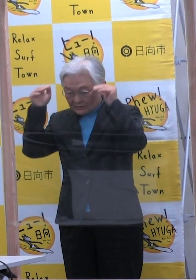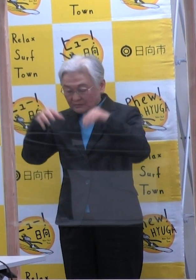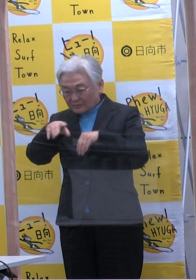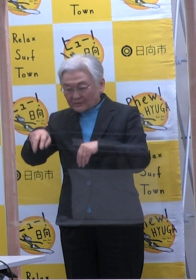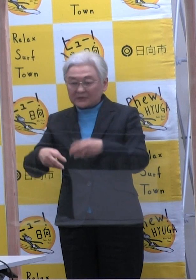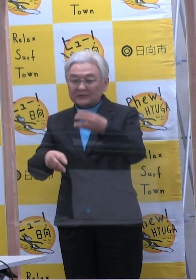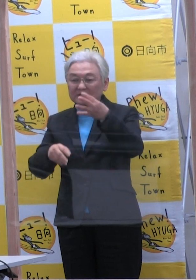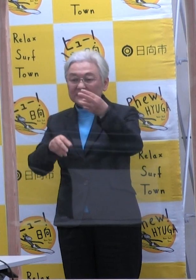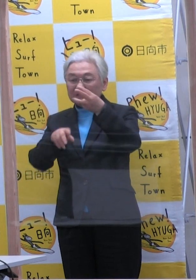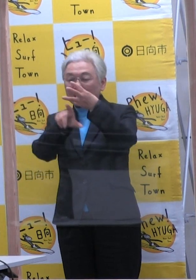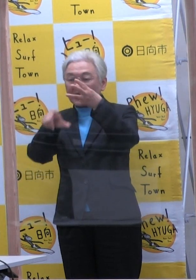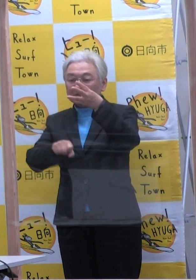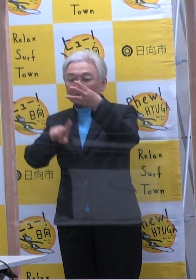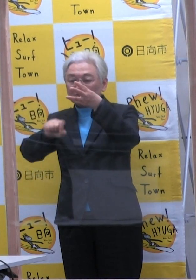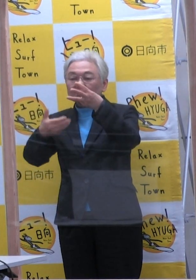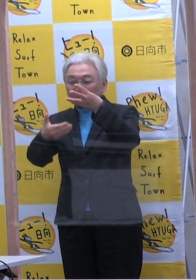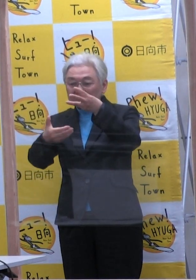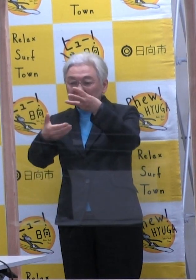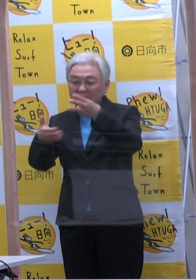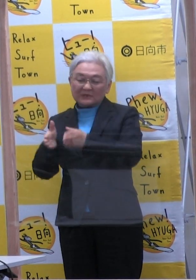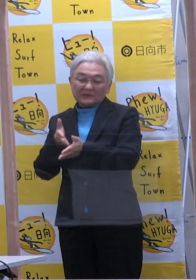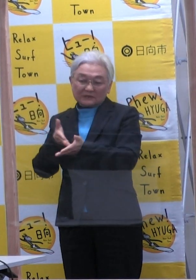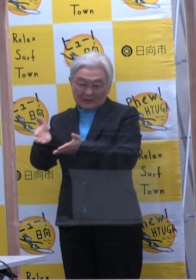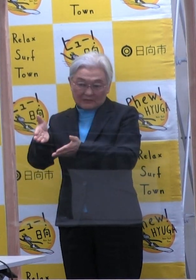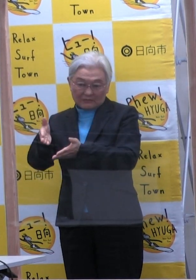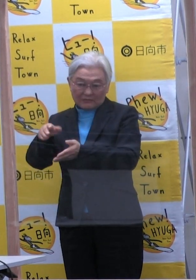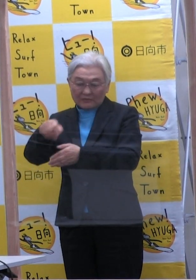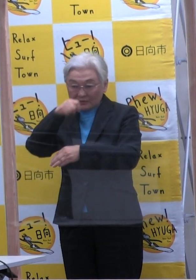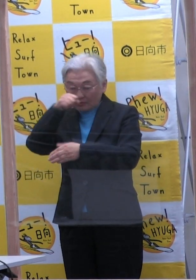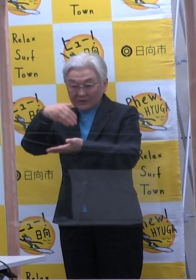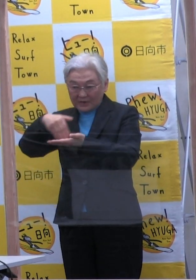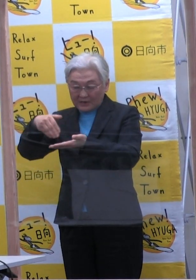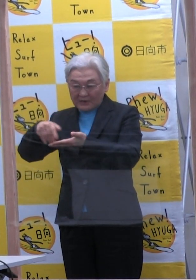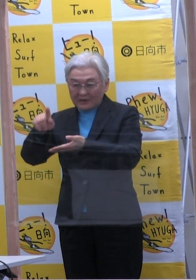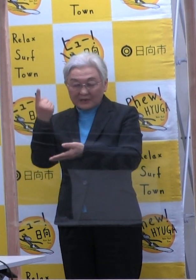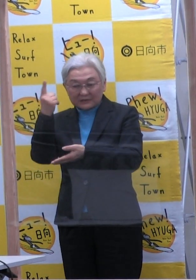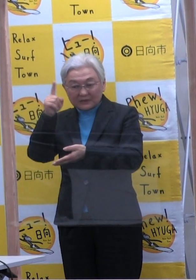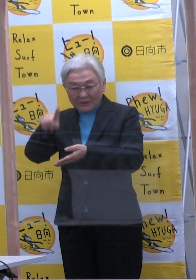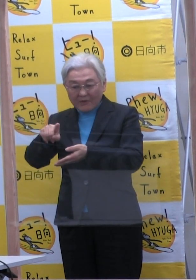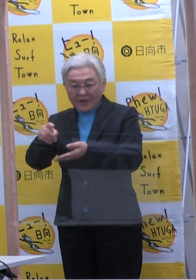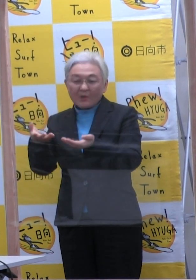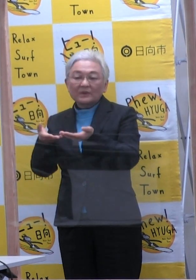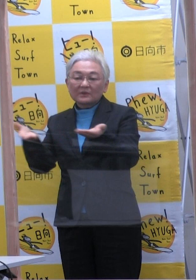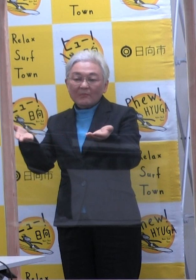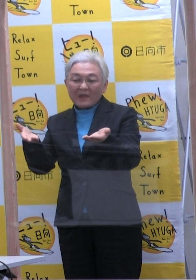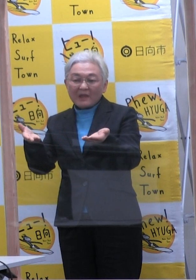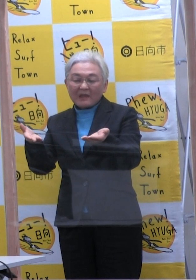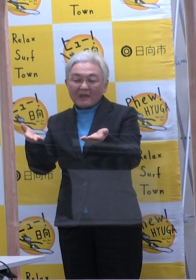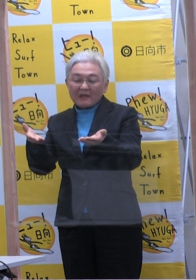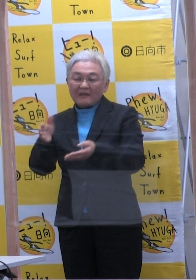3月19日の供用開始を予定しており、明日は